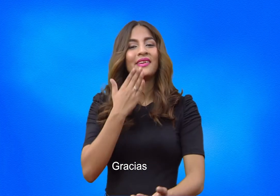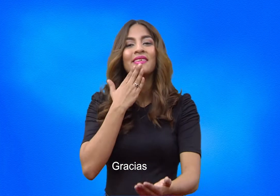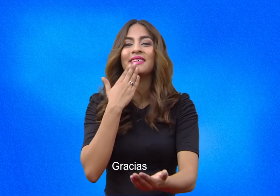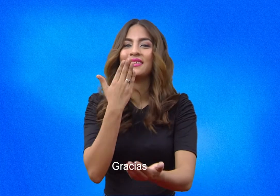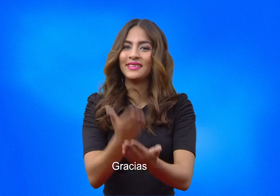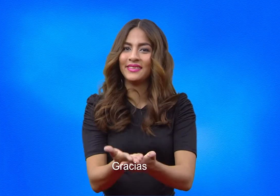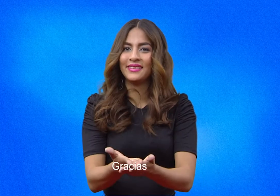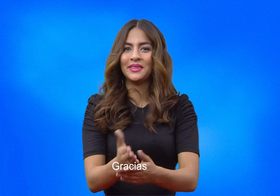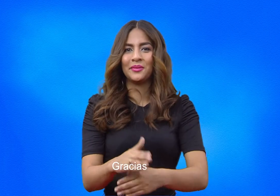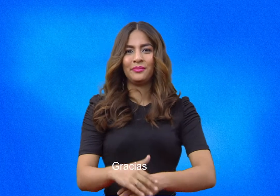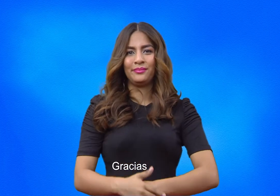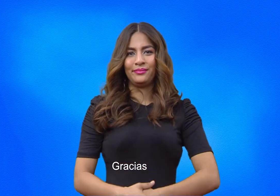Gracias.